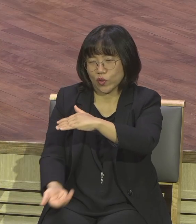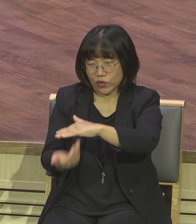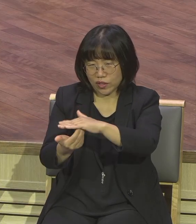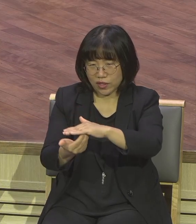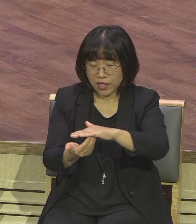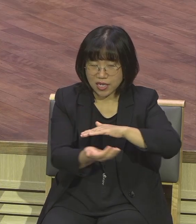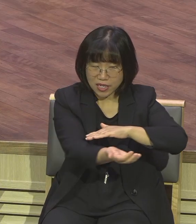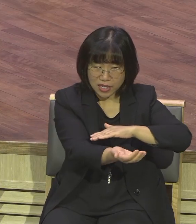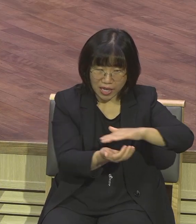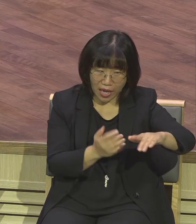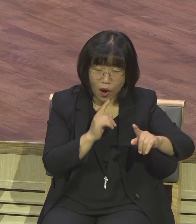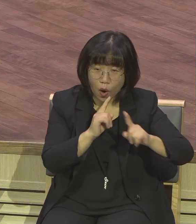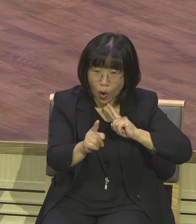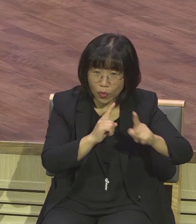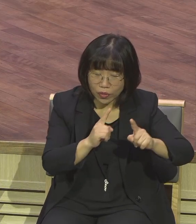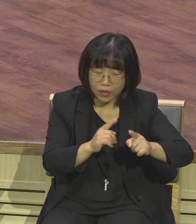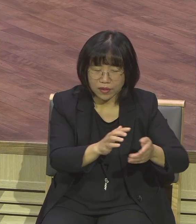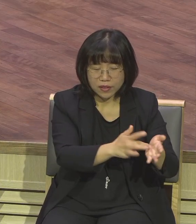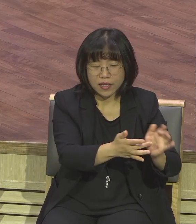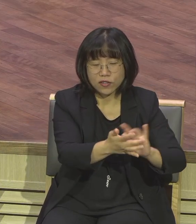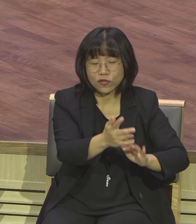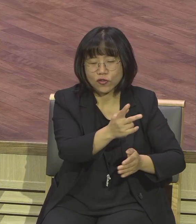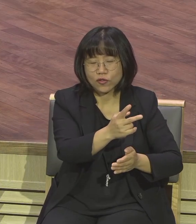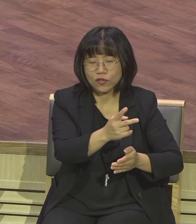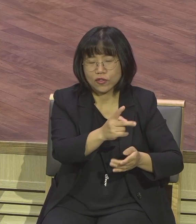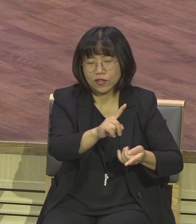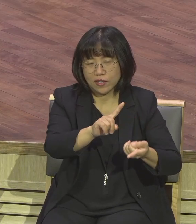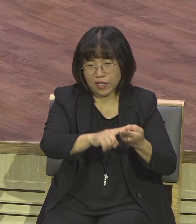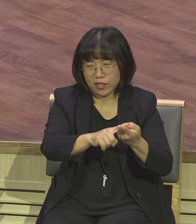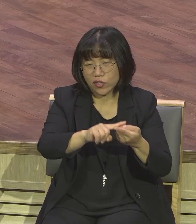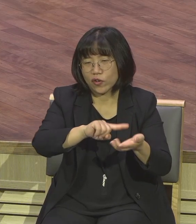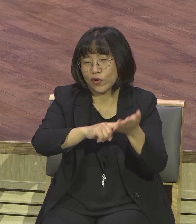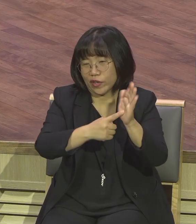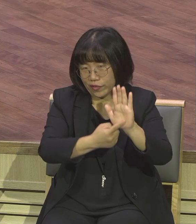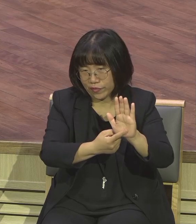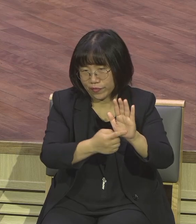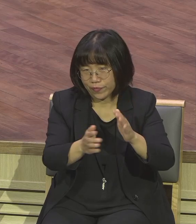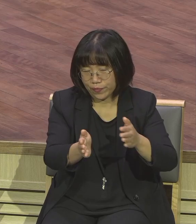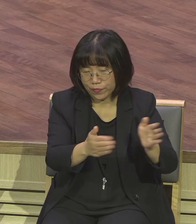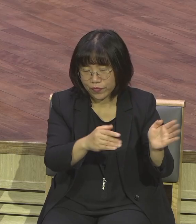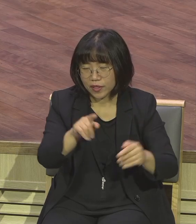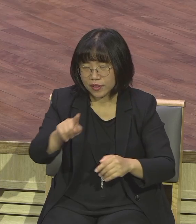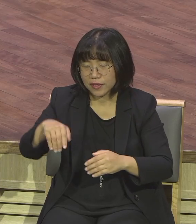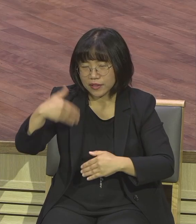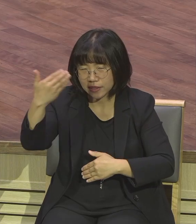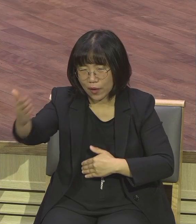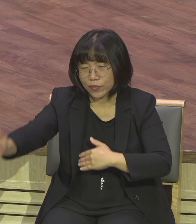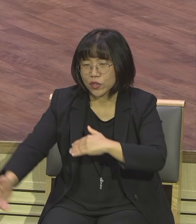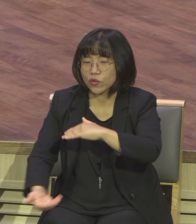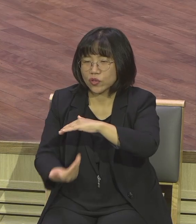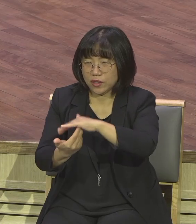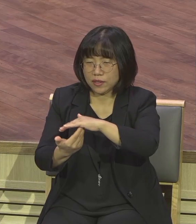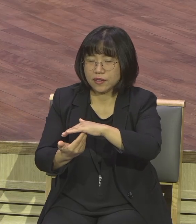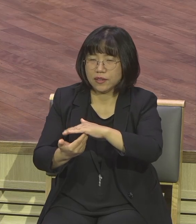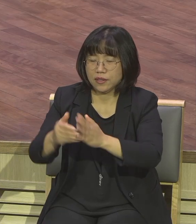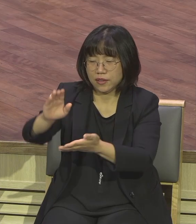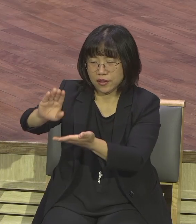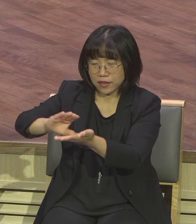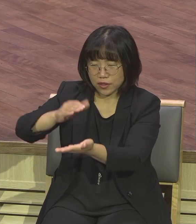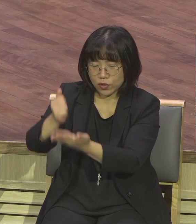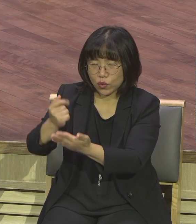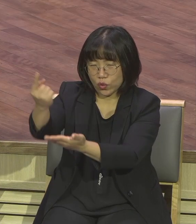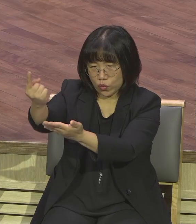구약은 예언이고 신약은 계시인데 이것이 성취되었다. 계시란 것이 어떻게 예수가 그리스도로